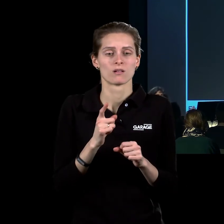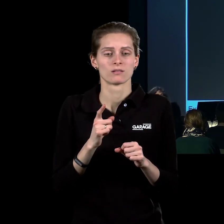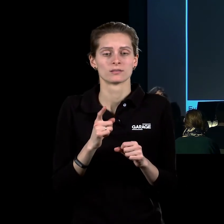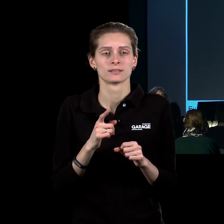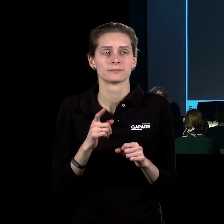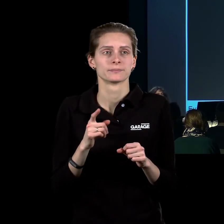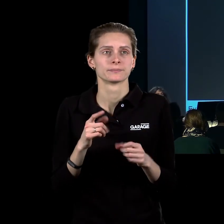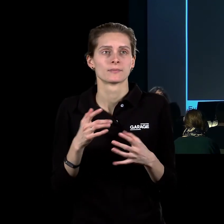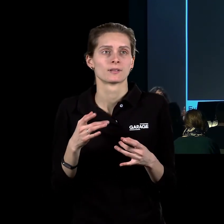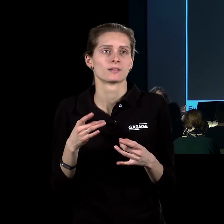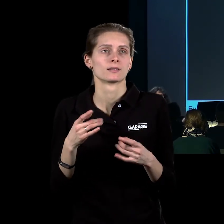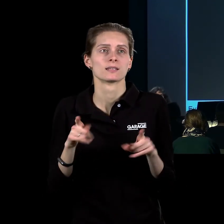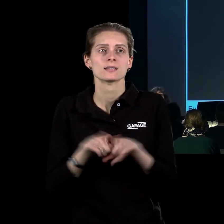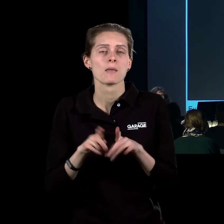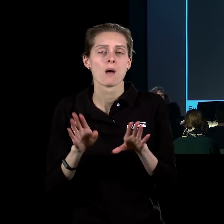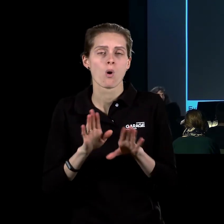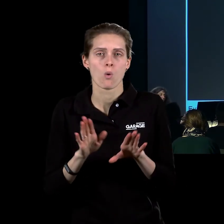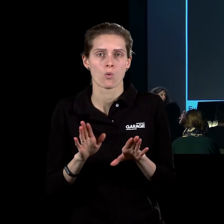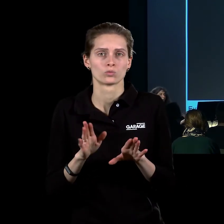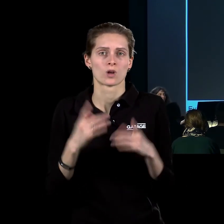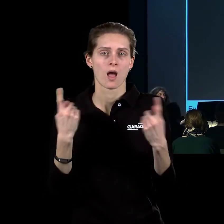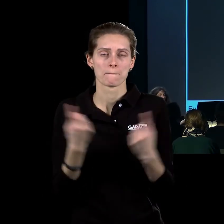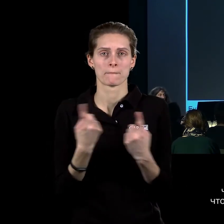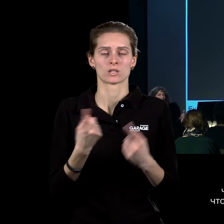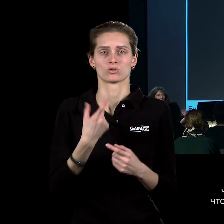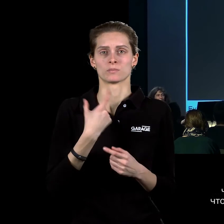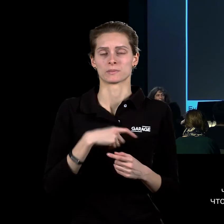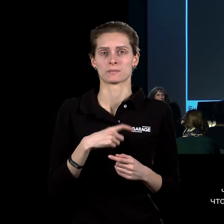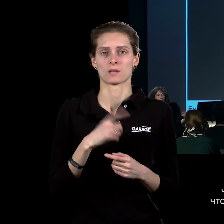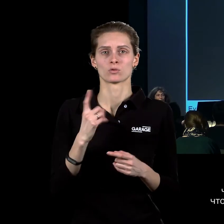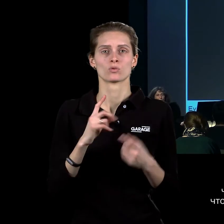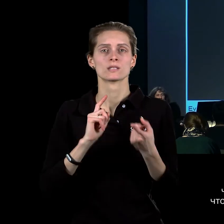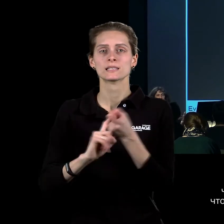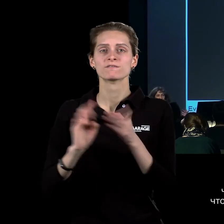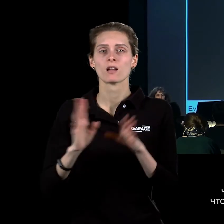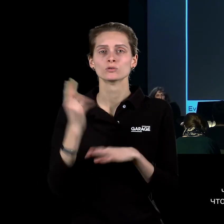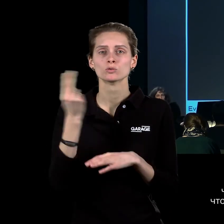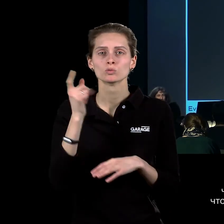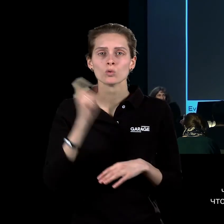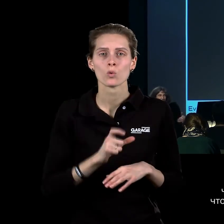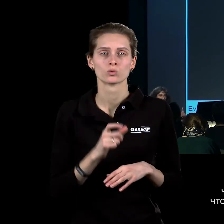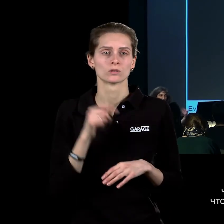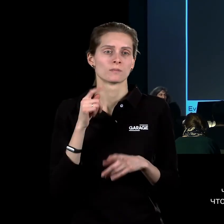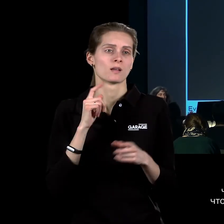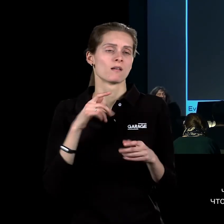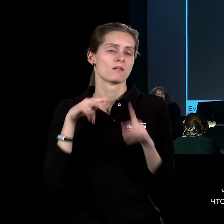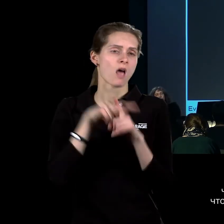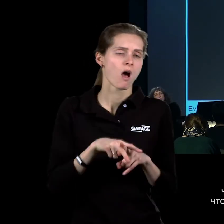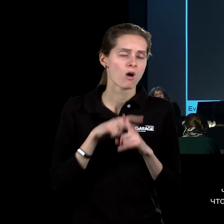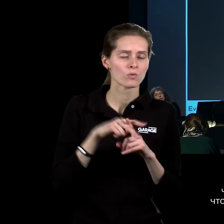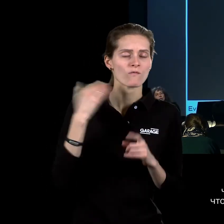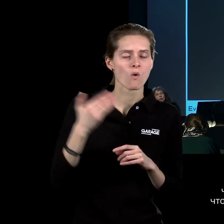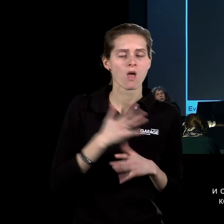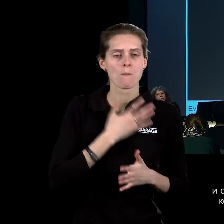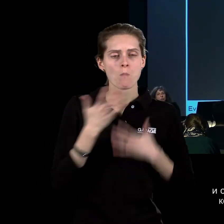существует само по себе, что не привязано к художнику, что не перегружено его эмоциями, да, перестает быть его